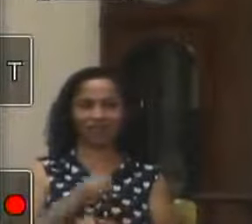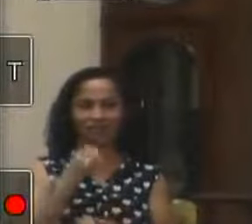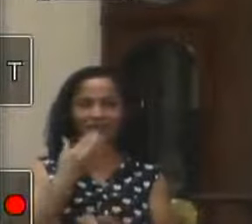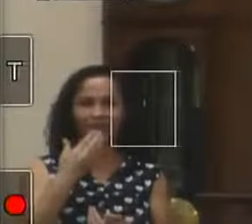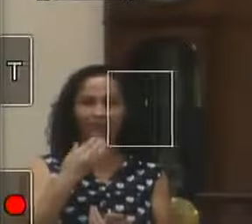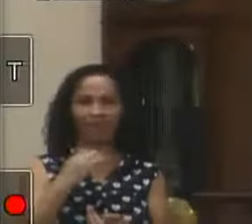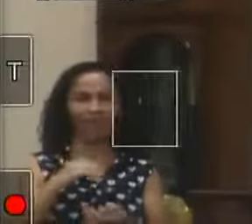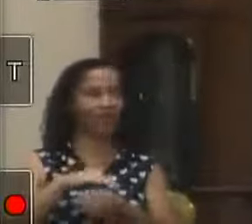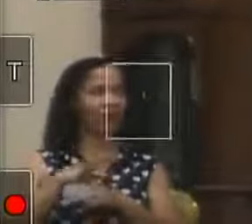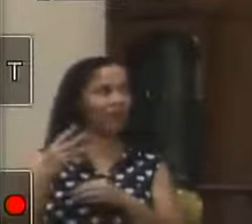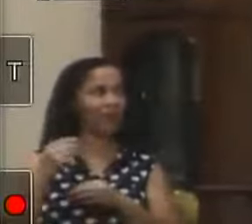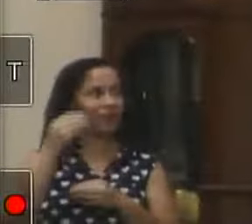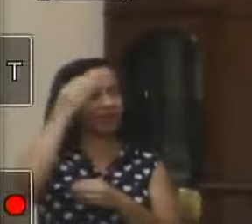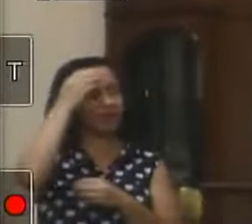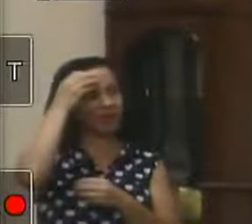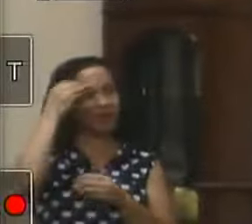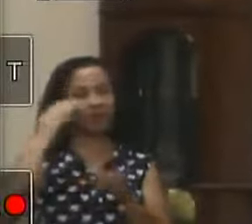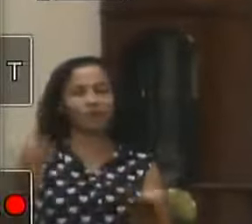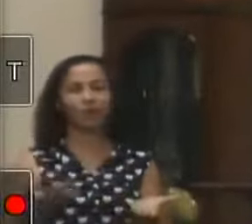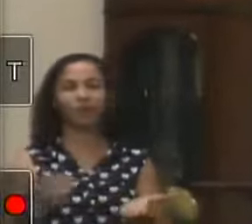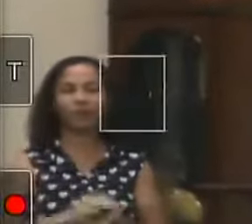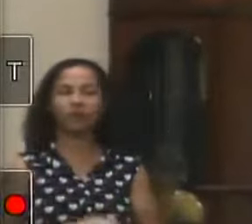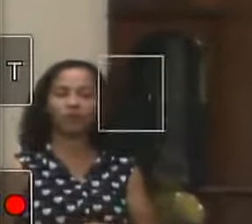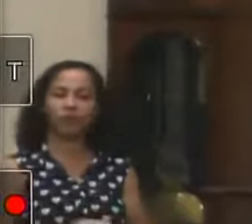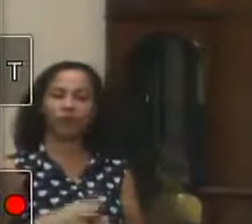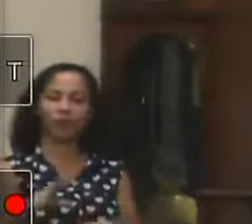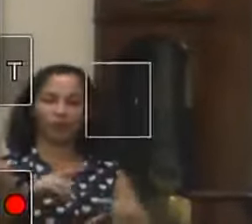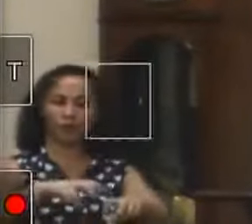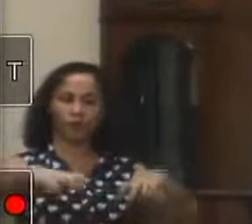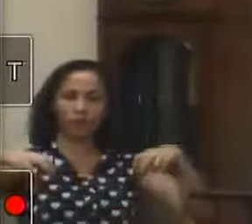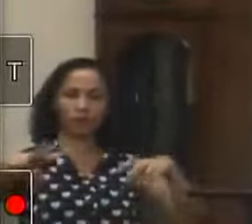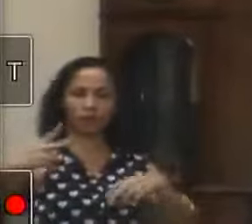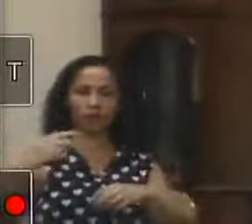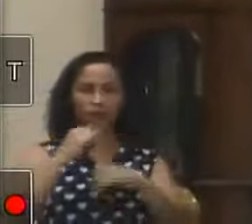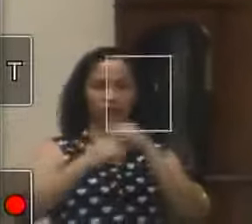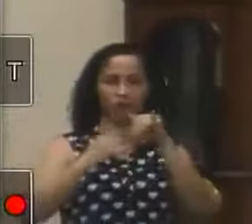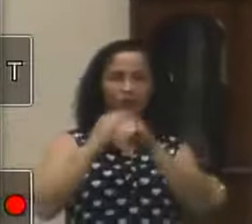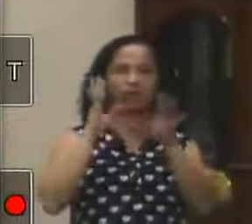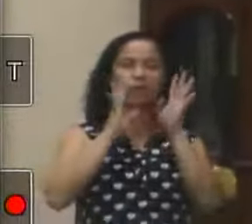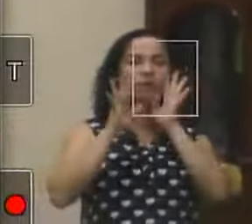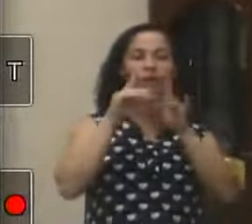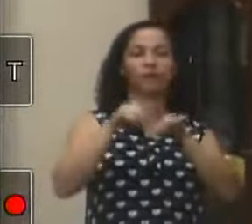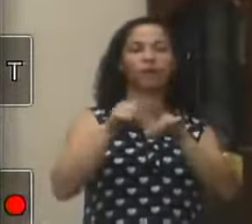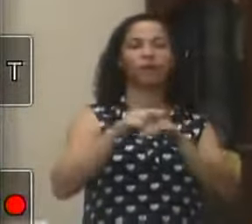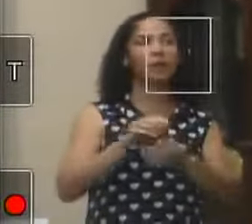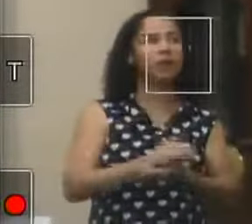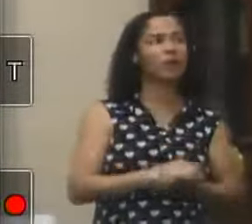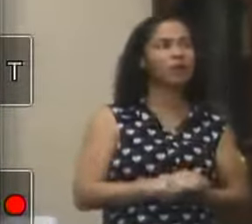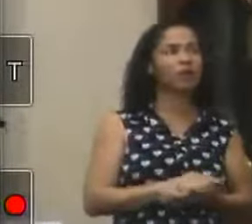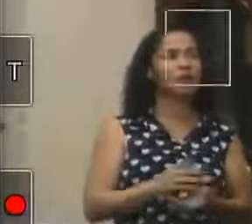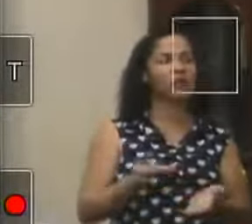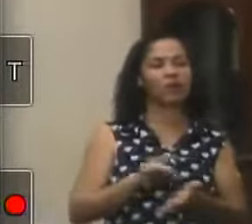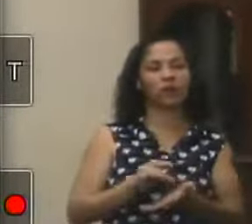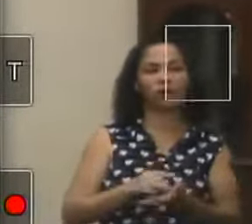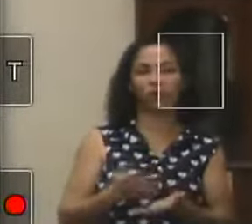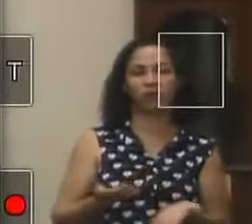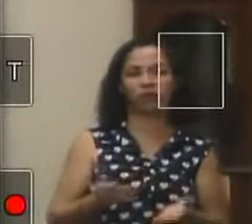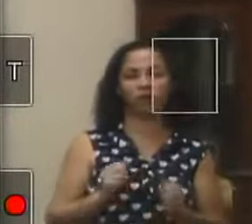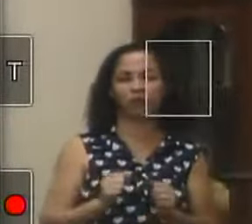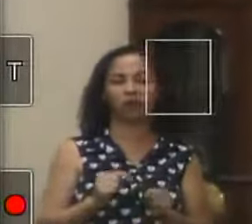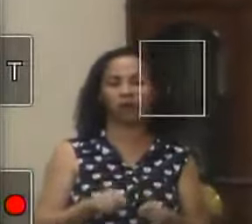Bom, meu boa noite a todos, né? Assistência, aos internautas que nos assistem. Na verdade, poderia até ter